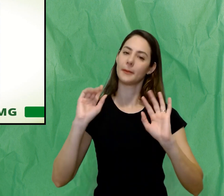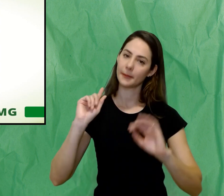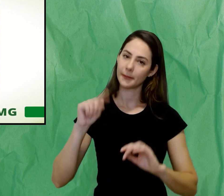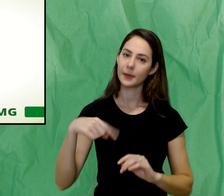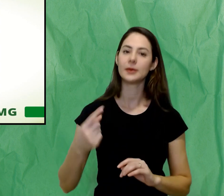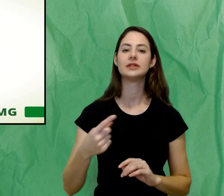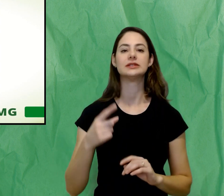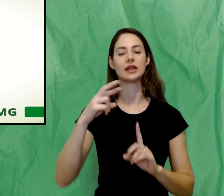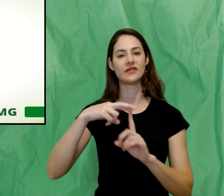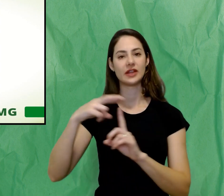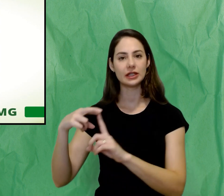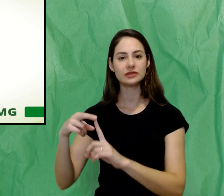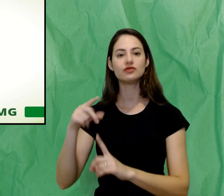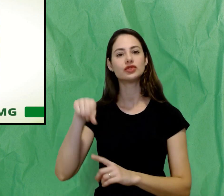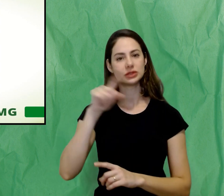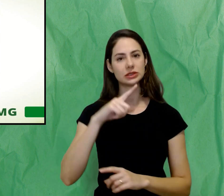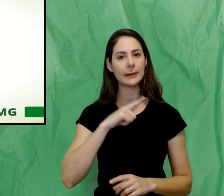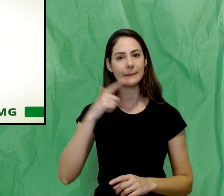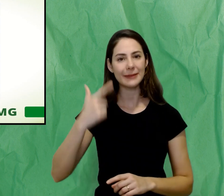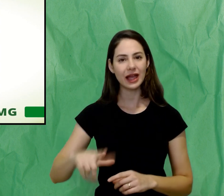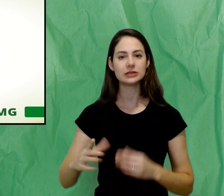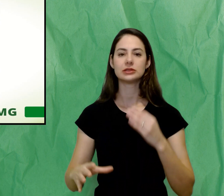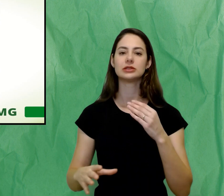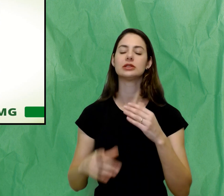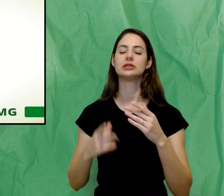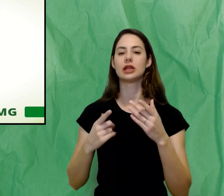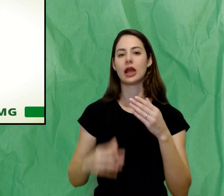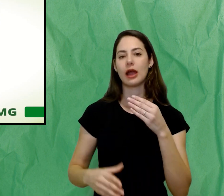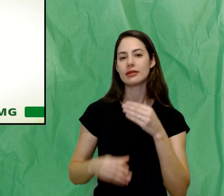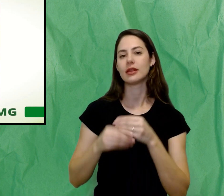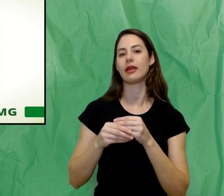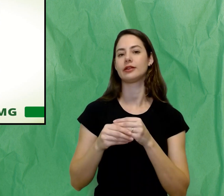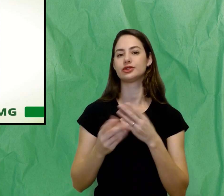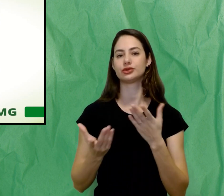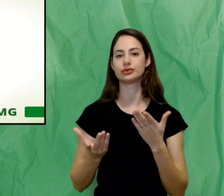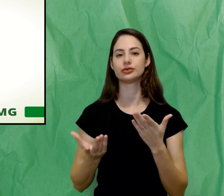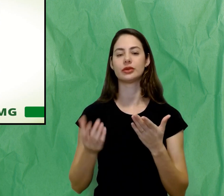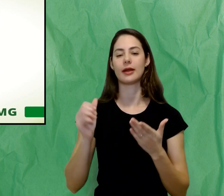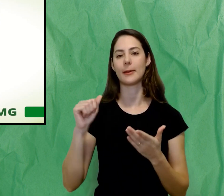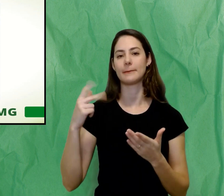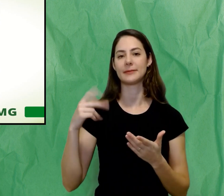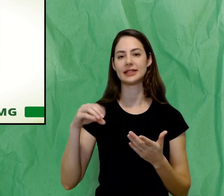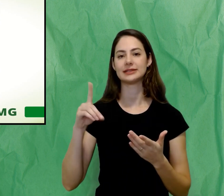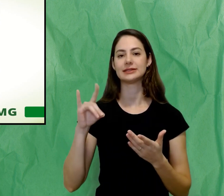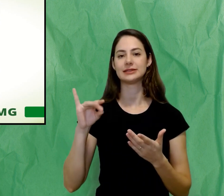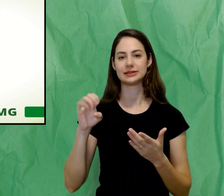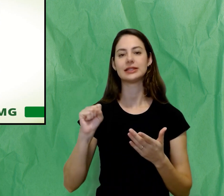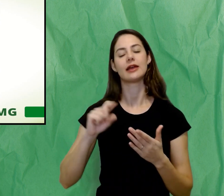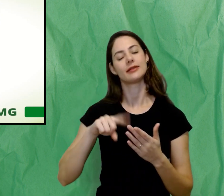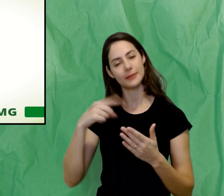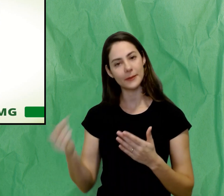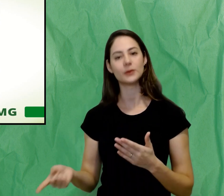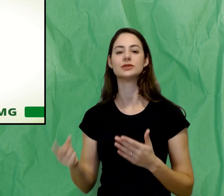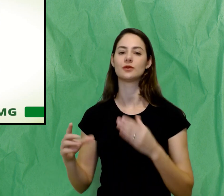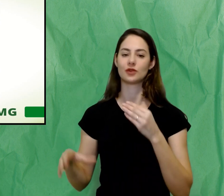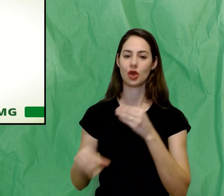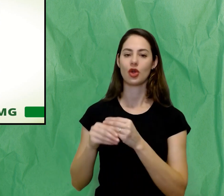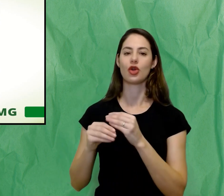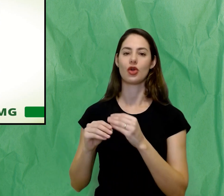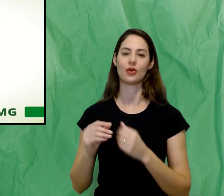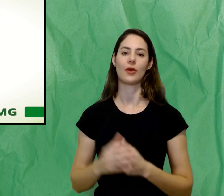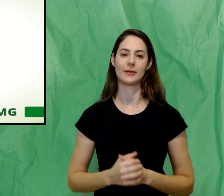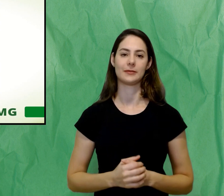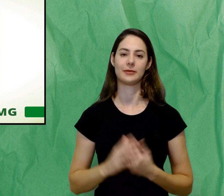você tiver ainda algo a acrescentar, como anexos ou apêndices, ela vem na subsequência